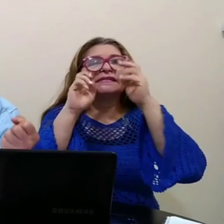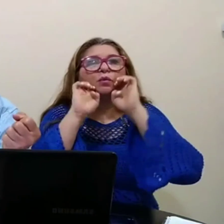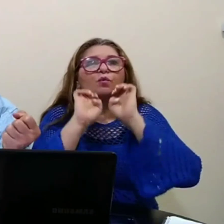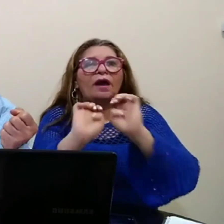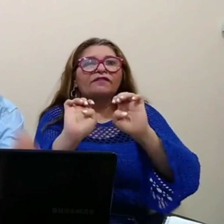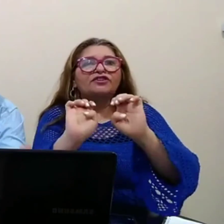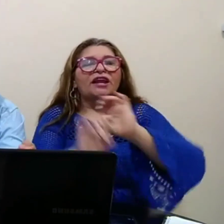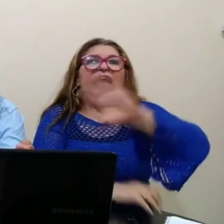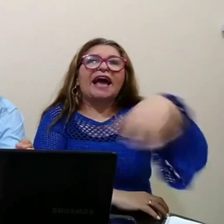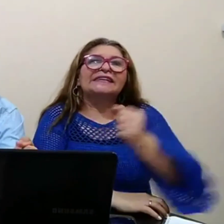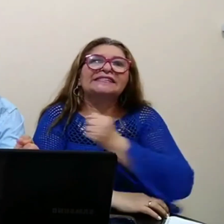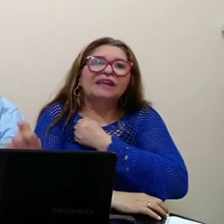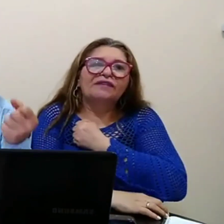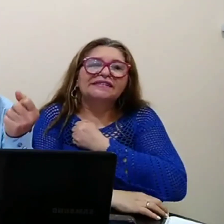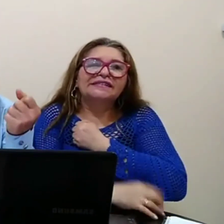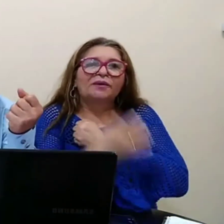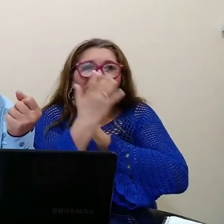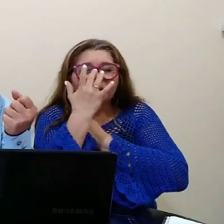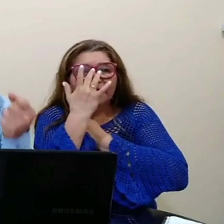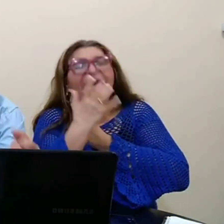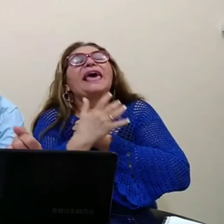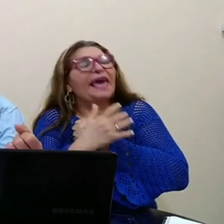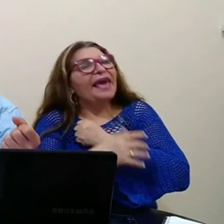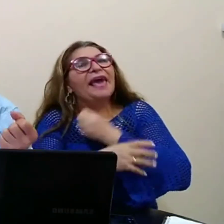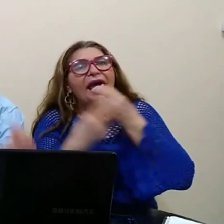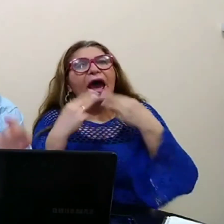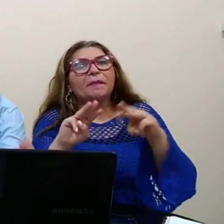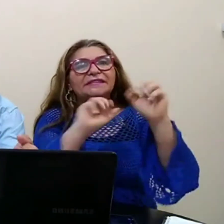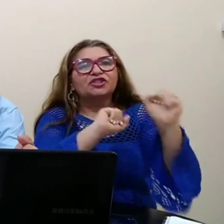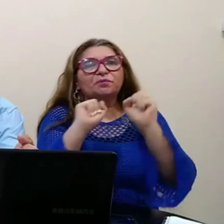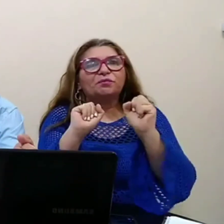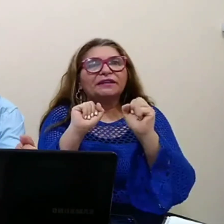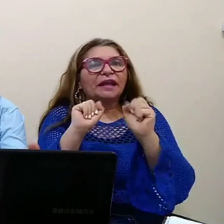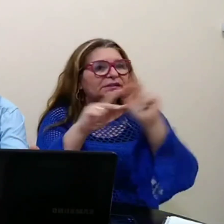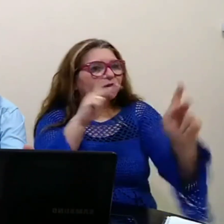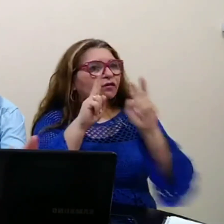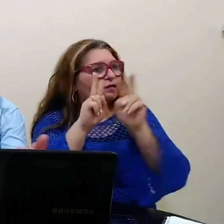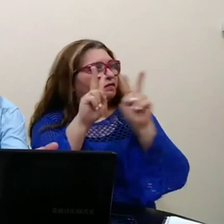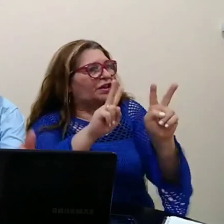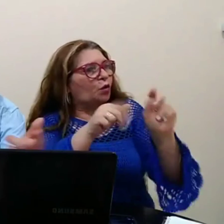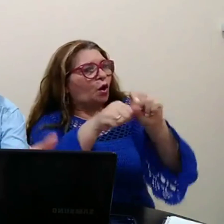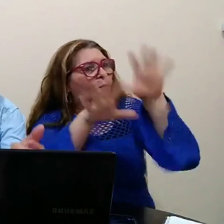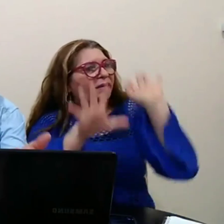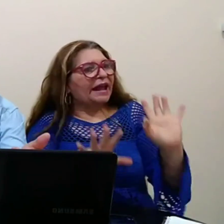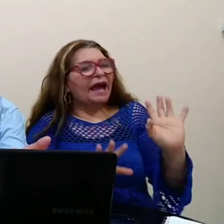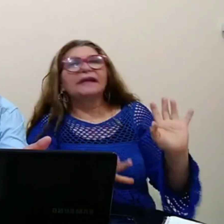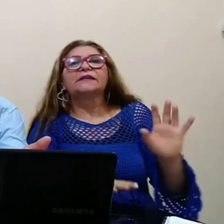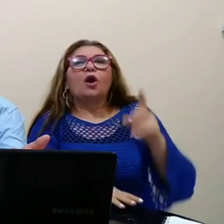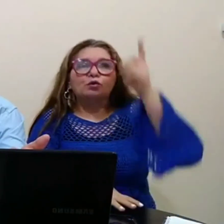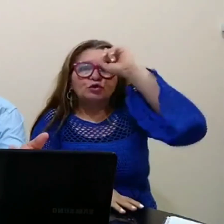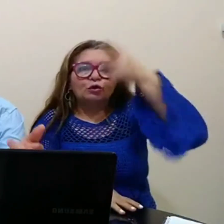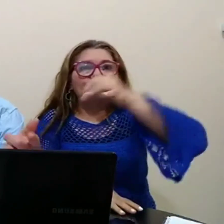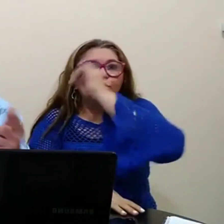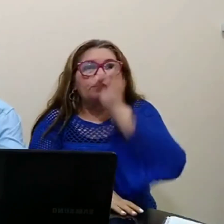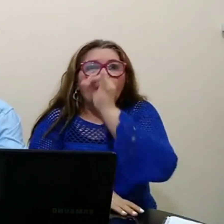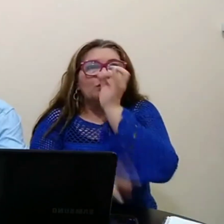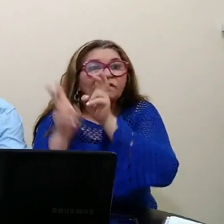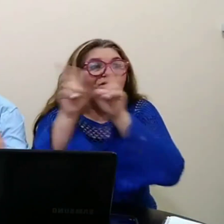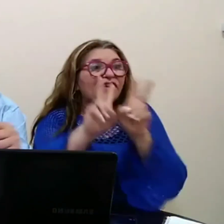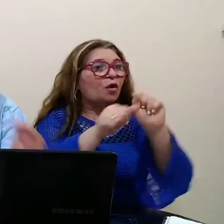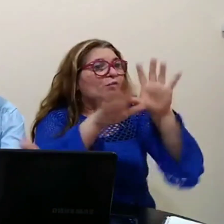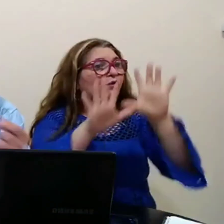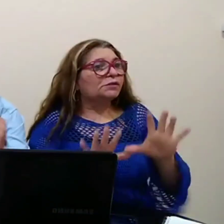mensagem salvadora, a mensagem de poder. Eles viram um milagre. Os porqueiros viram um milagre. Os que